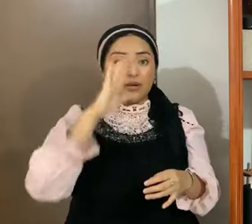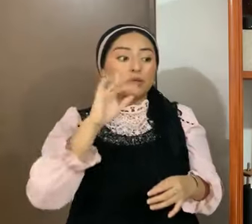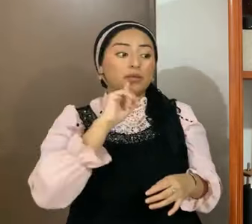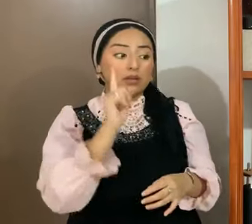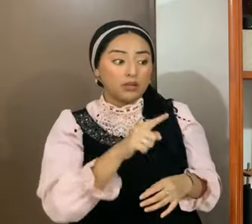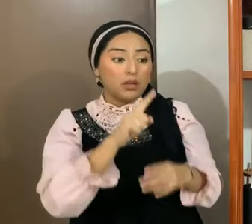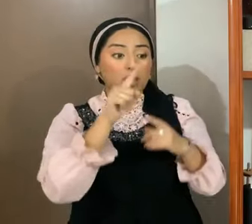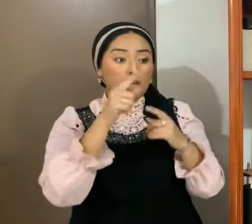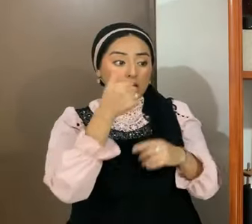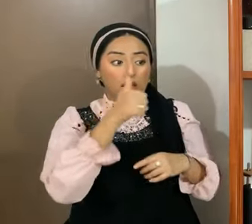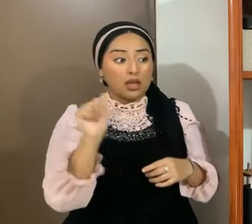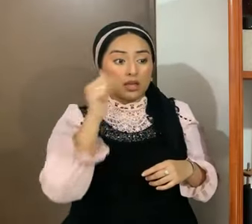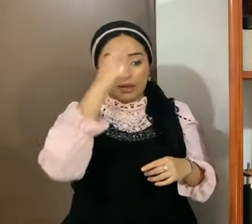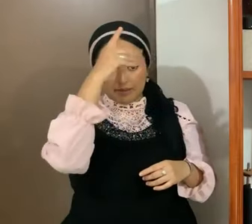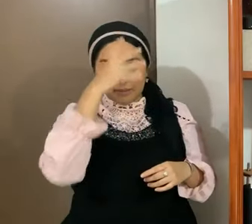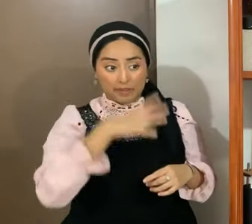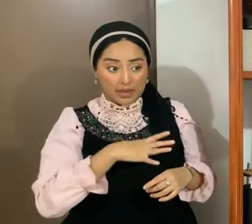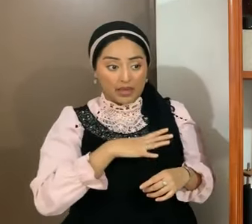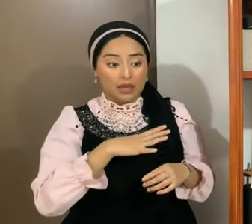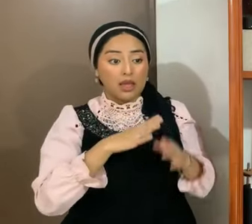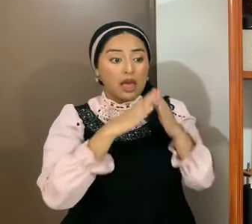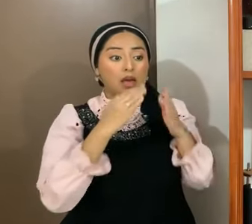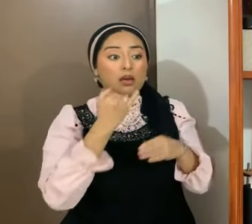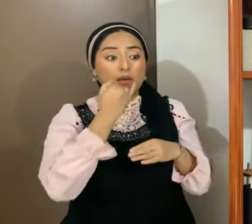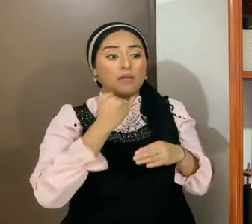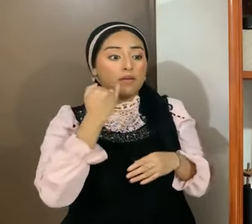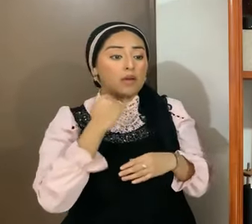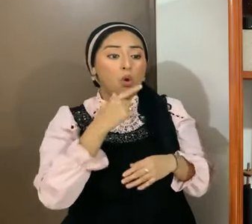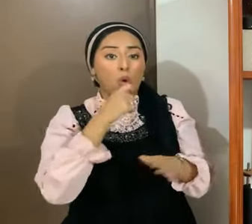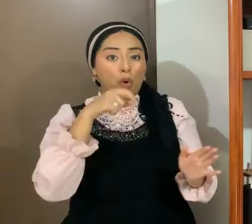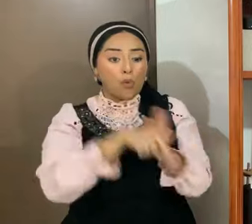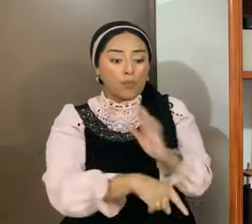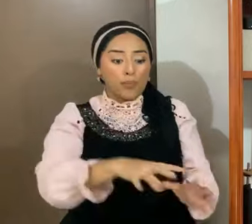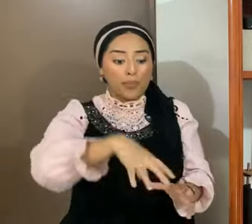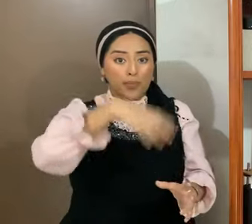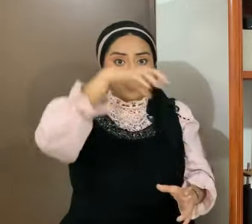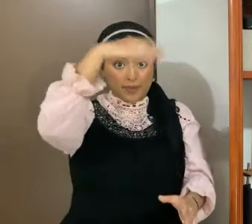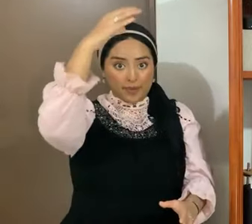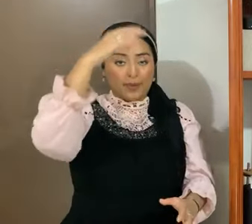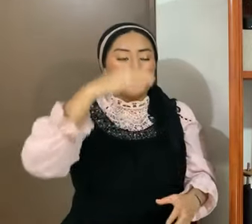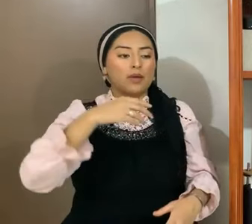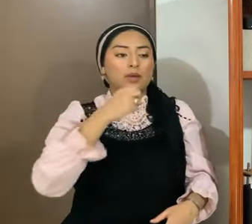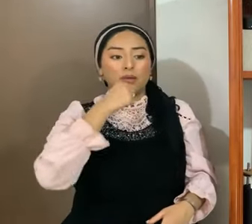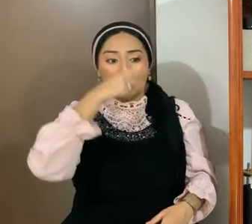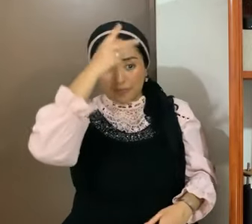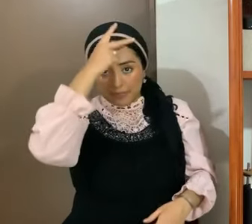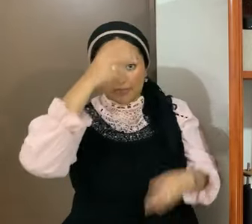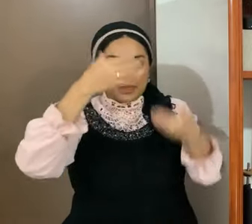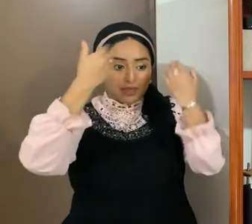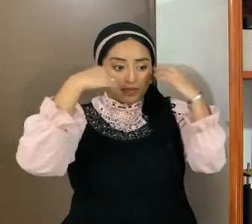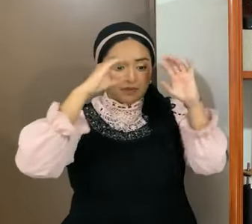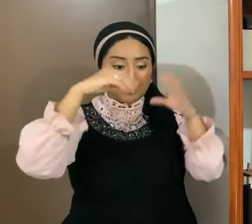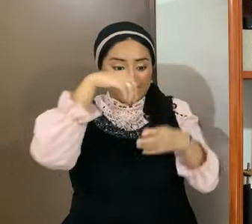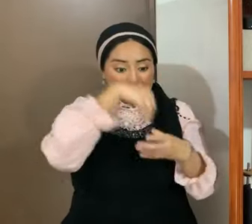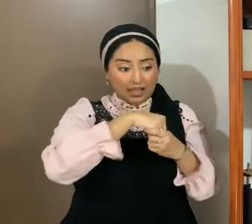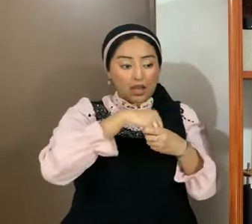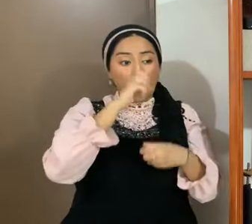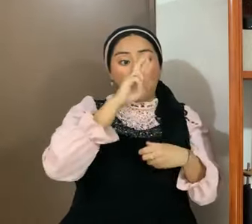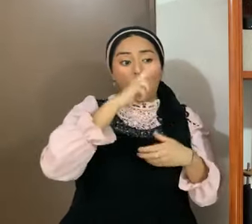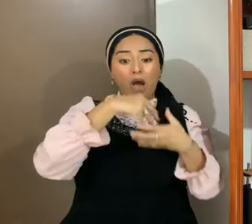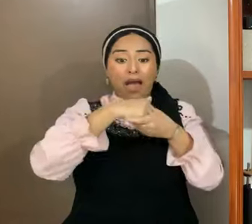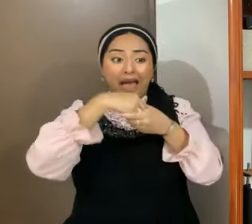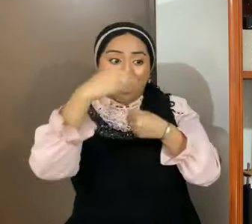Yahweh. Cualquier varón de la casa de Israel que degollare buey o cordero o cabra en el campamento o fuera de